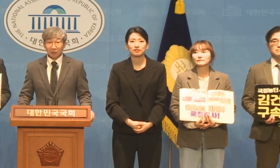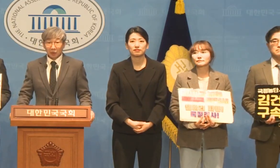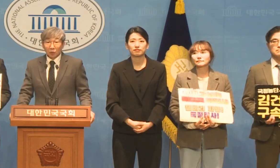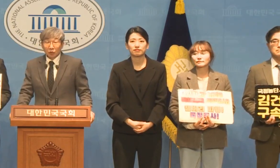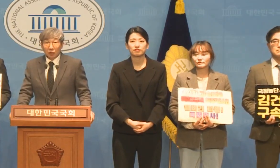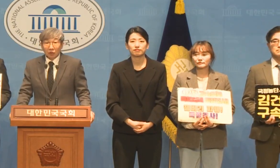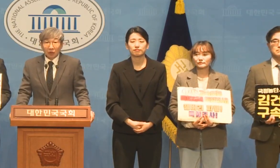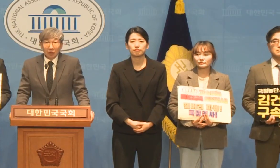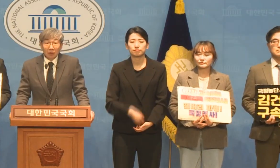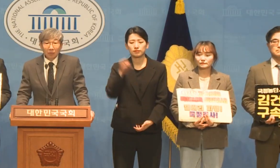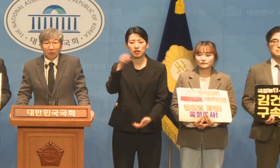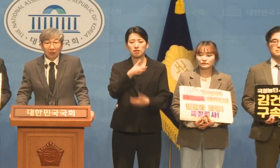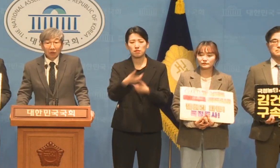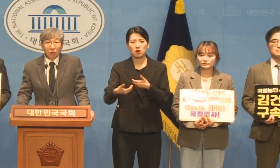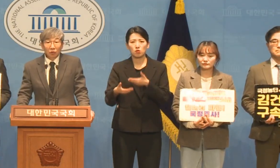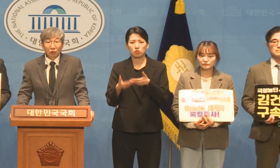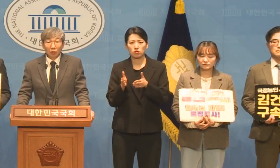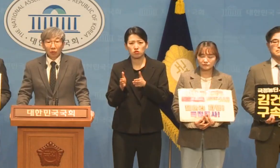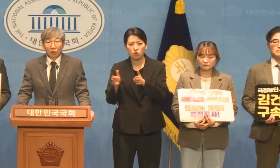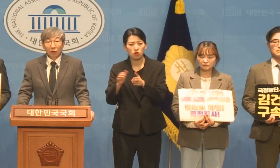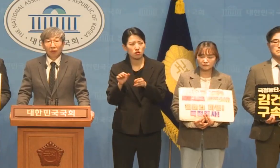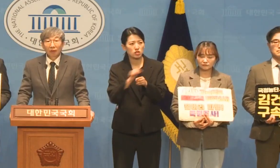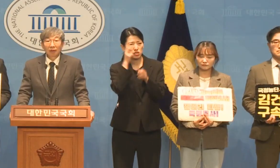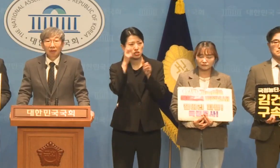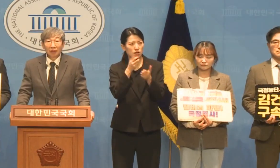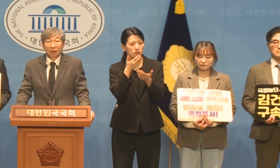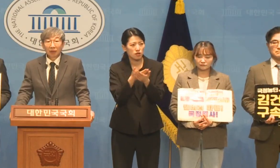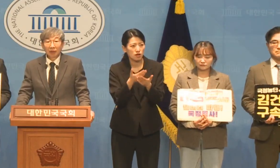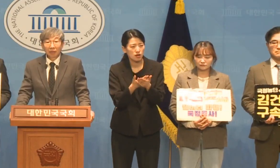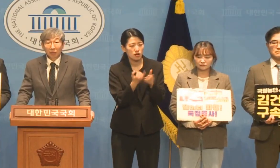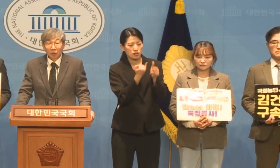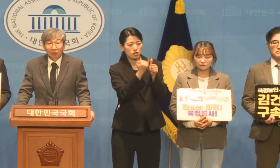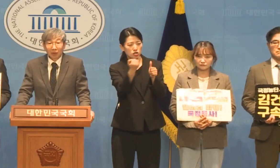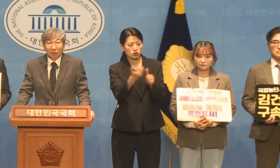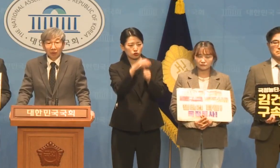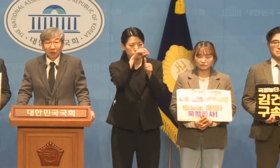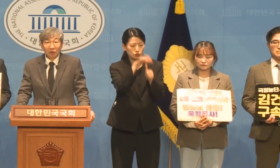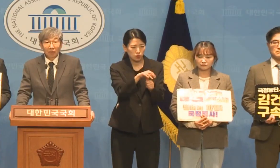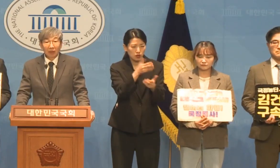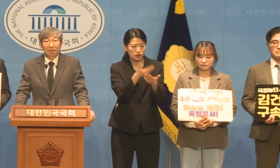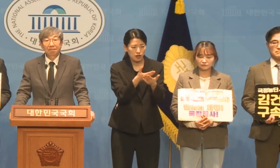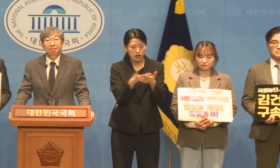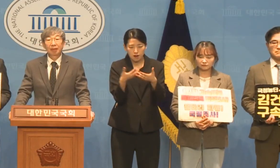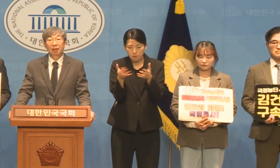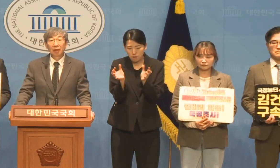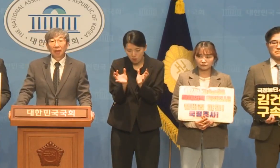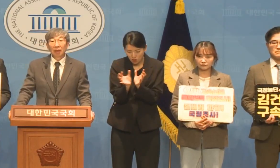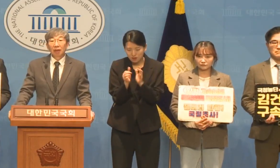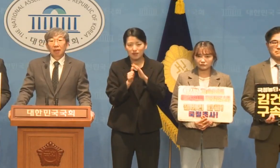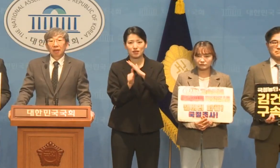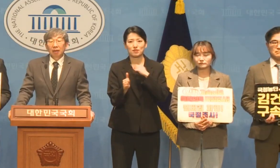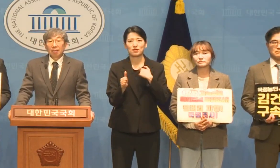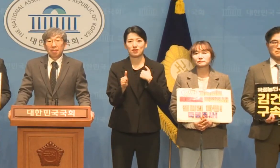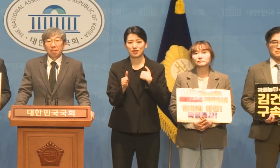네, 양평 고속도로 특검 김건희 구속 촉구 시민 모임 대표 김연호입니다.